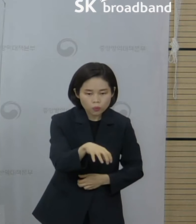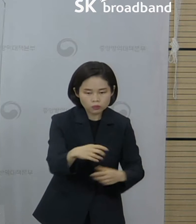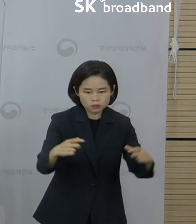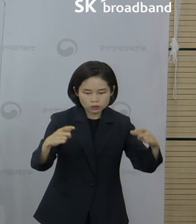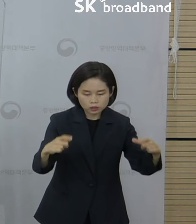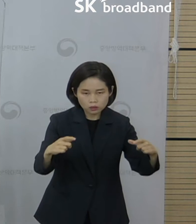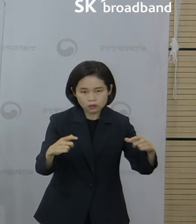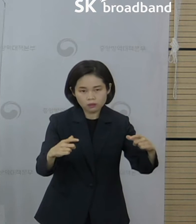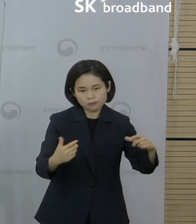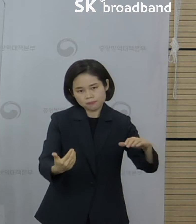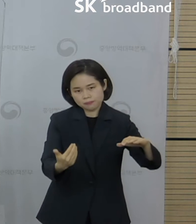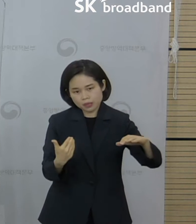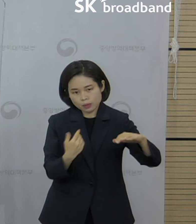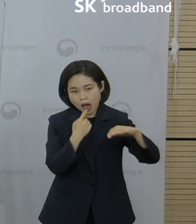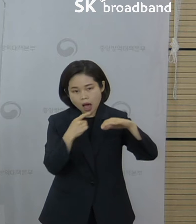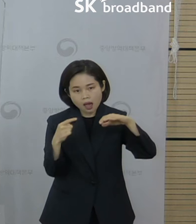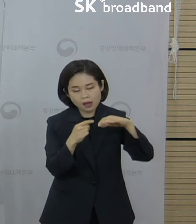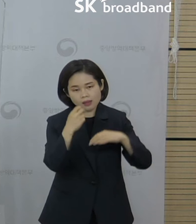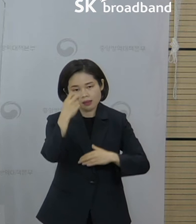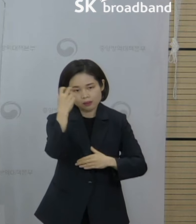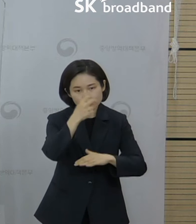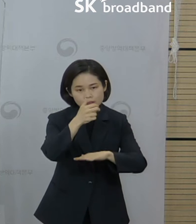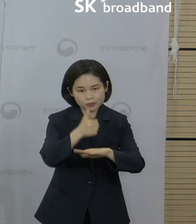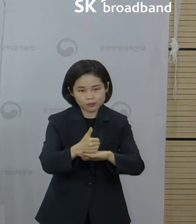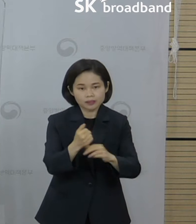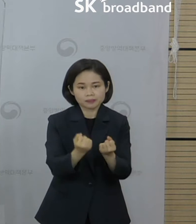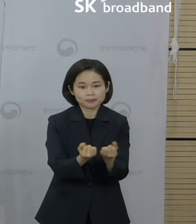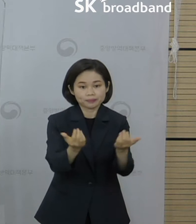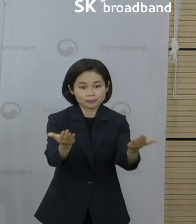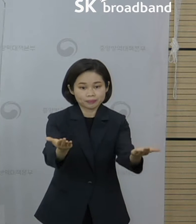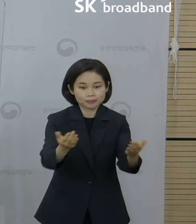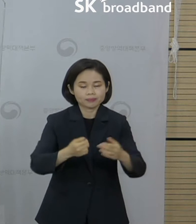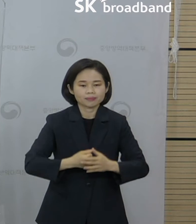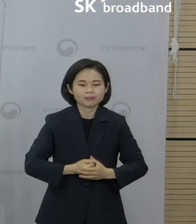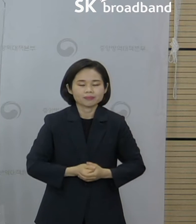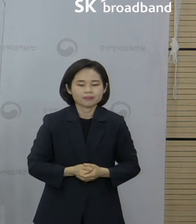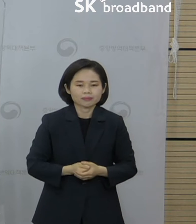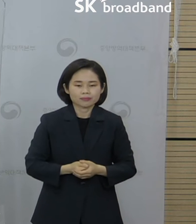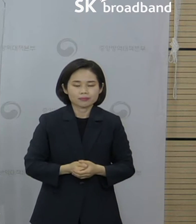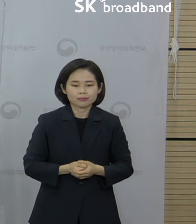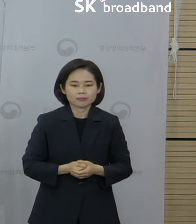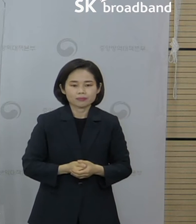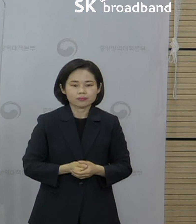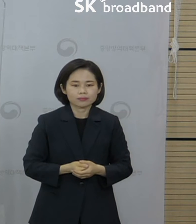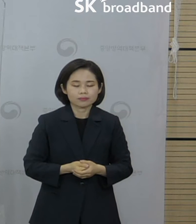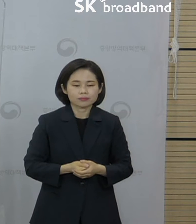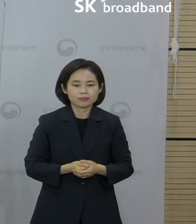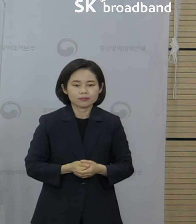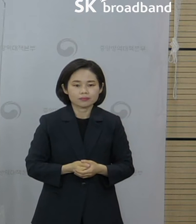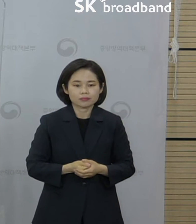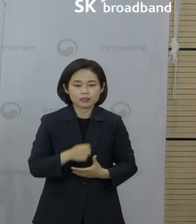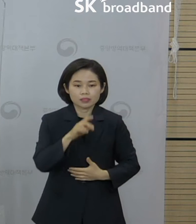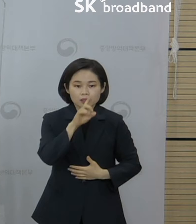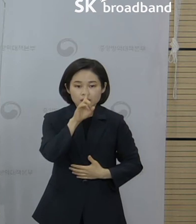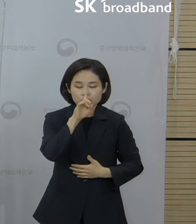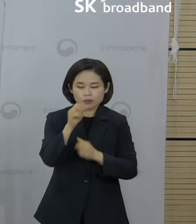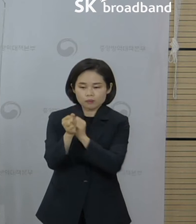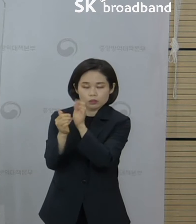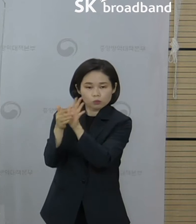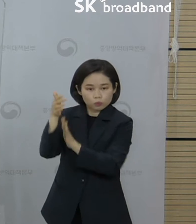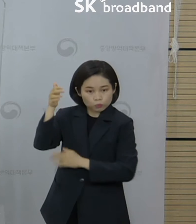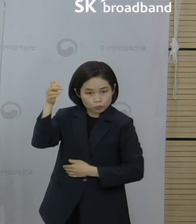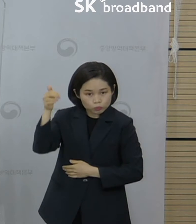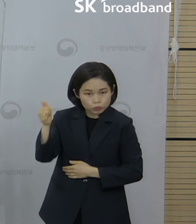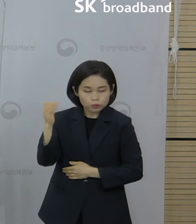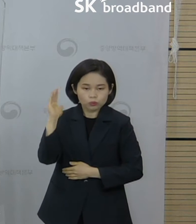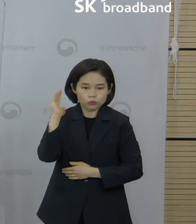대해서 실시한 선제 검사 결과에 대해서 설명을 드리겠습니다. 저희